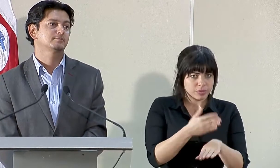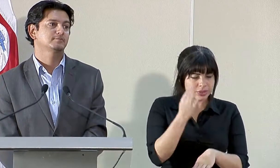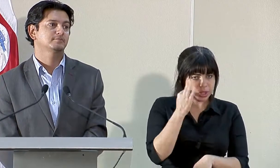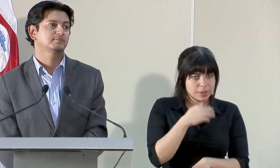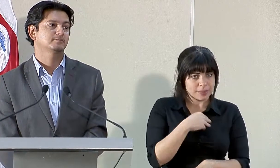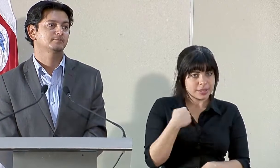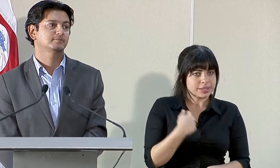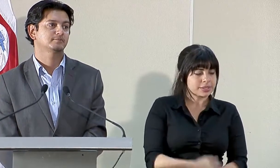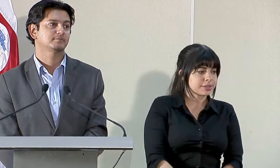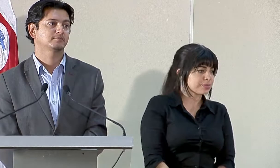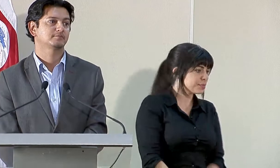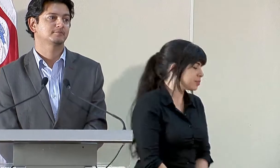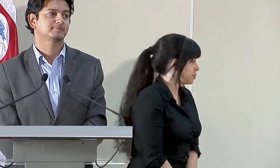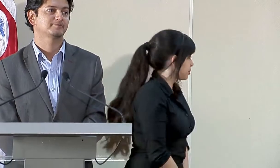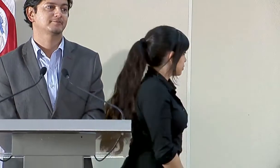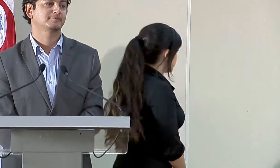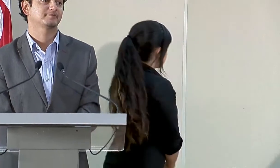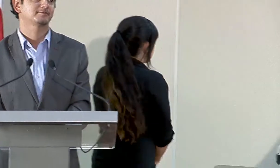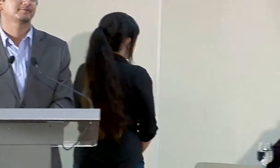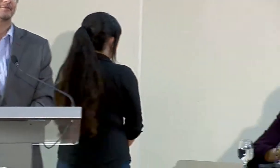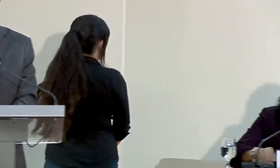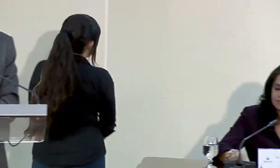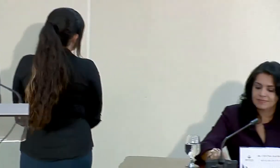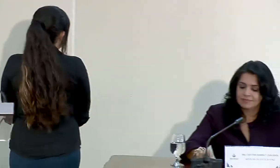señora ministra.